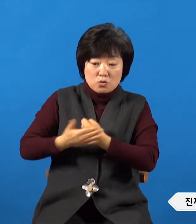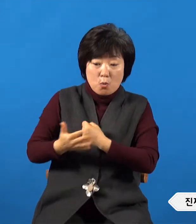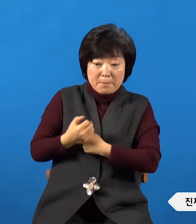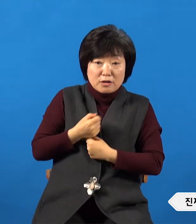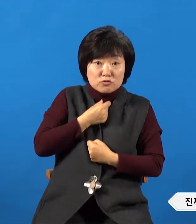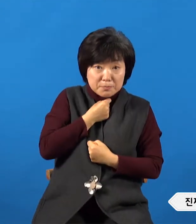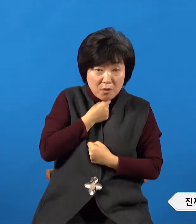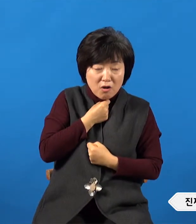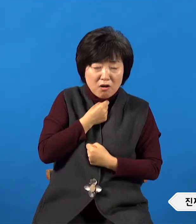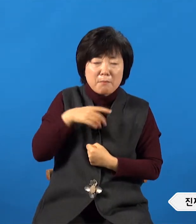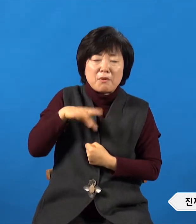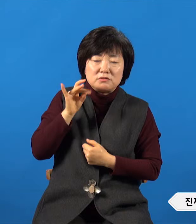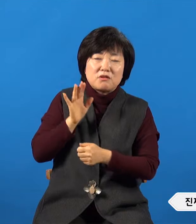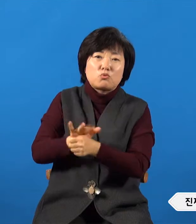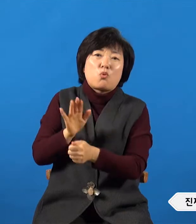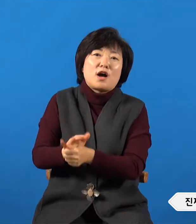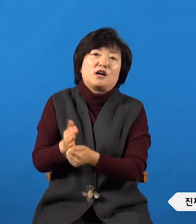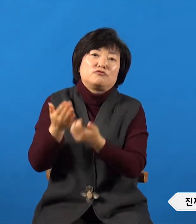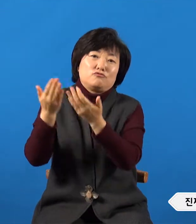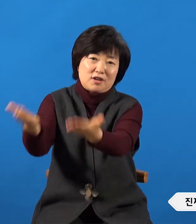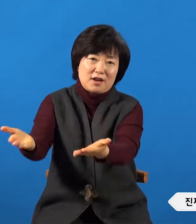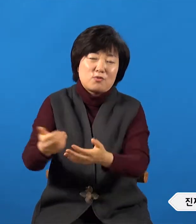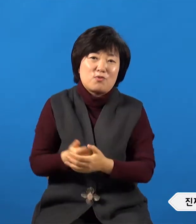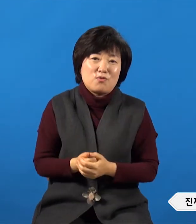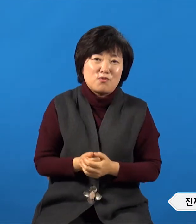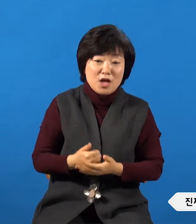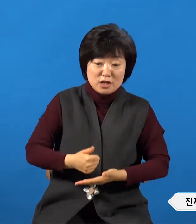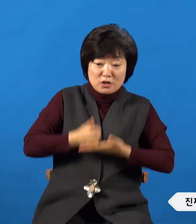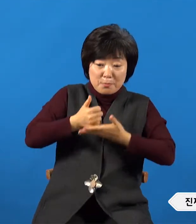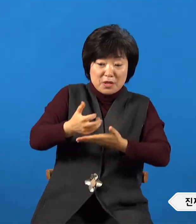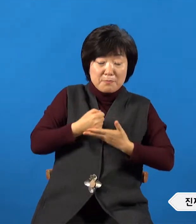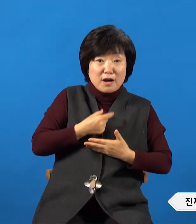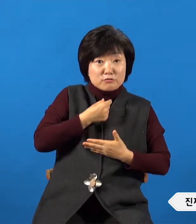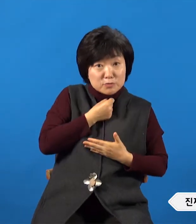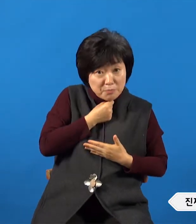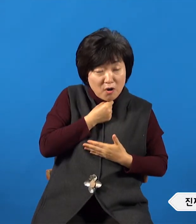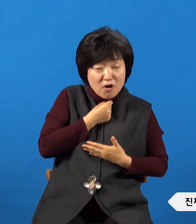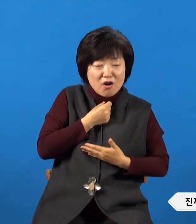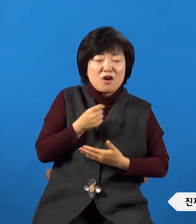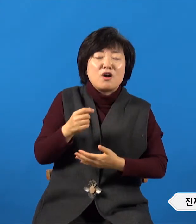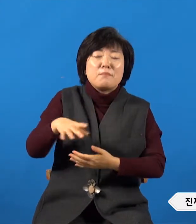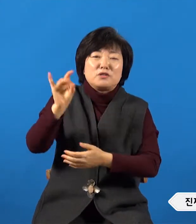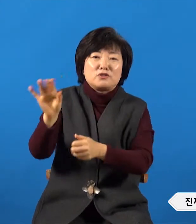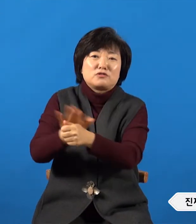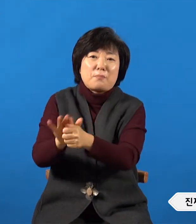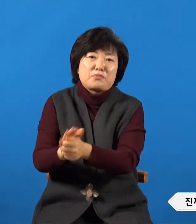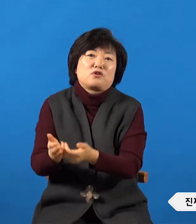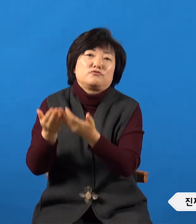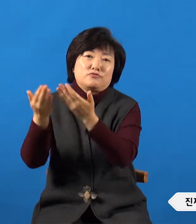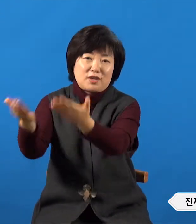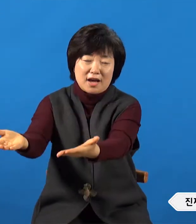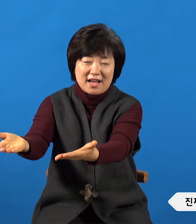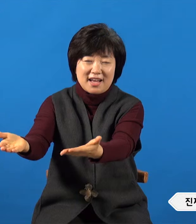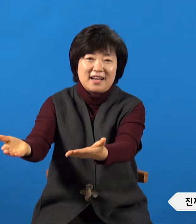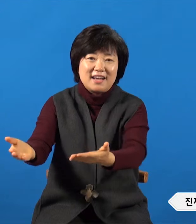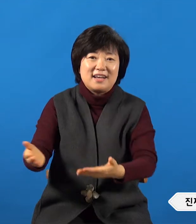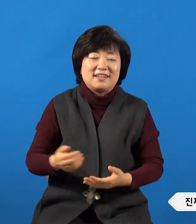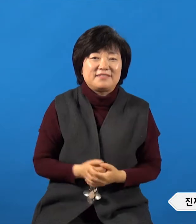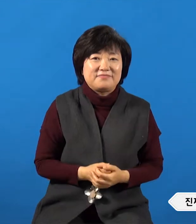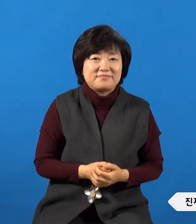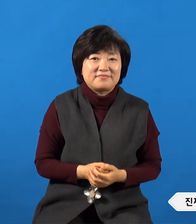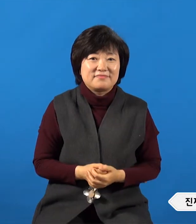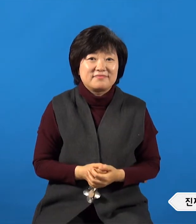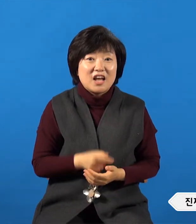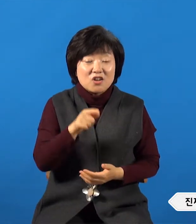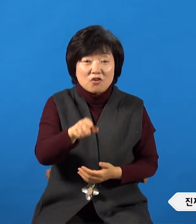받고 싶습니까? 도와주라고 말합니다. 섬김을 받고 싶습니까? 섬기라고